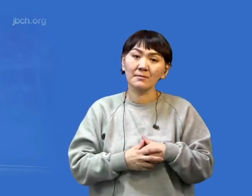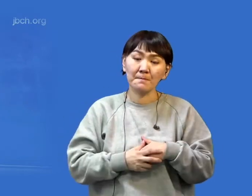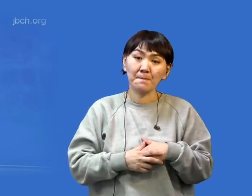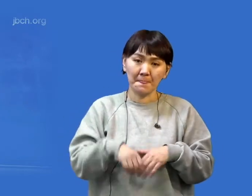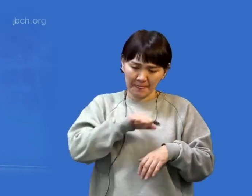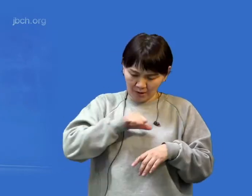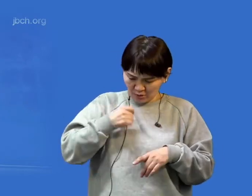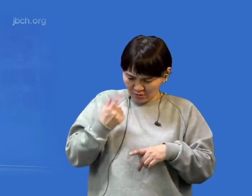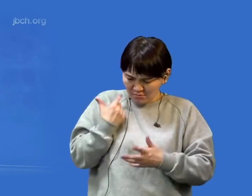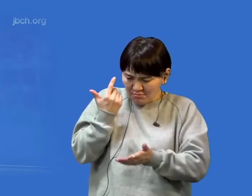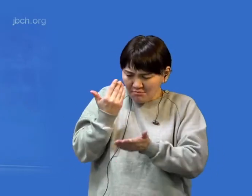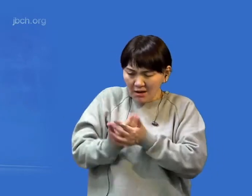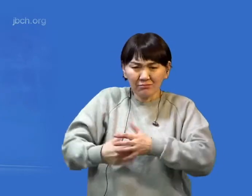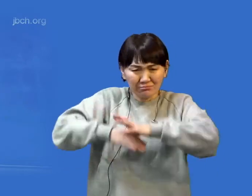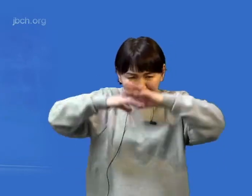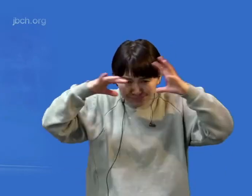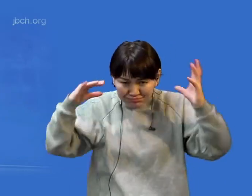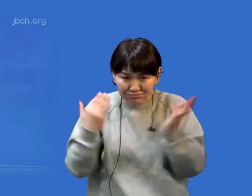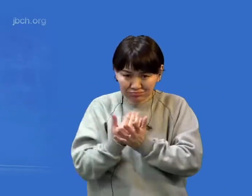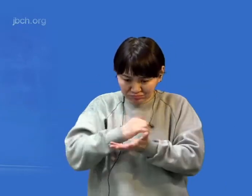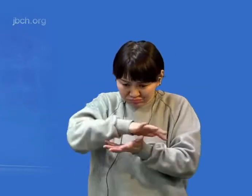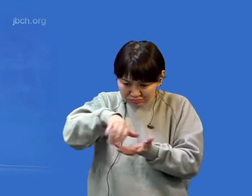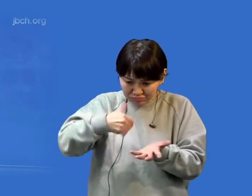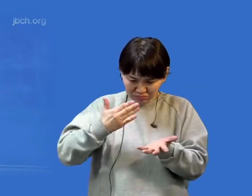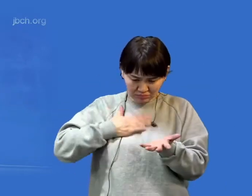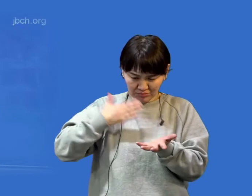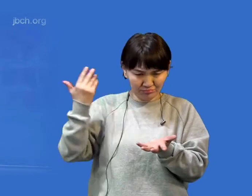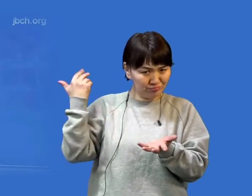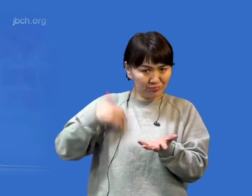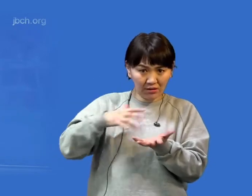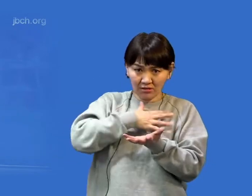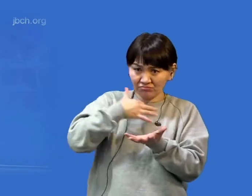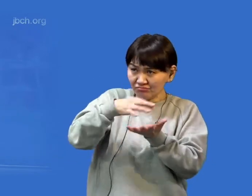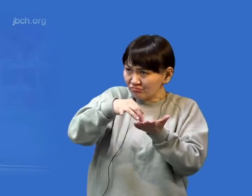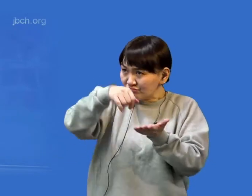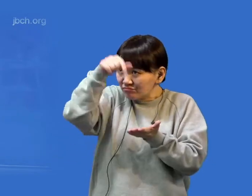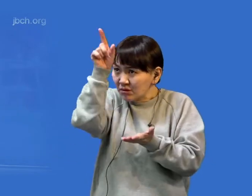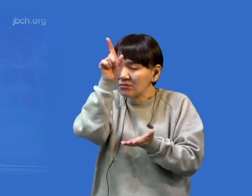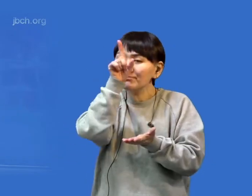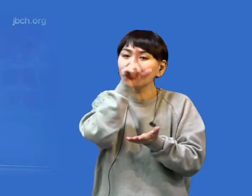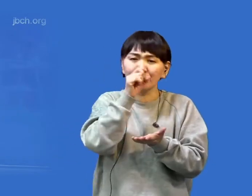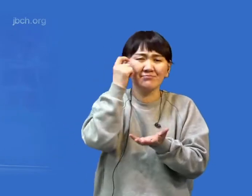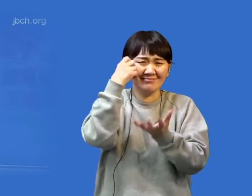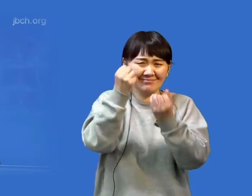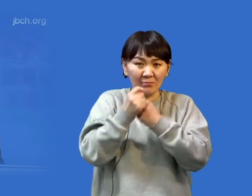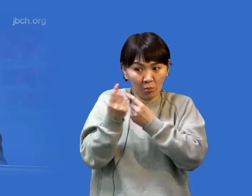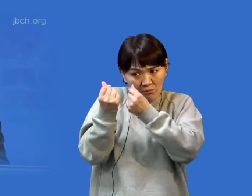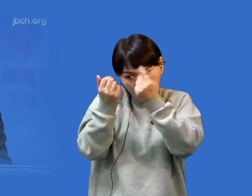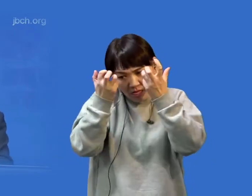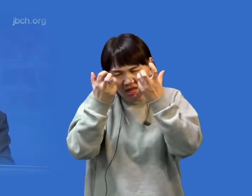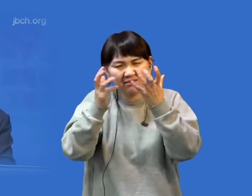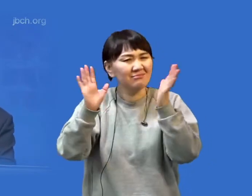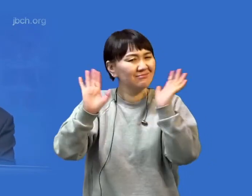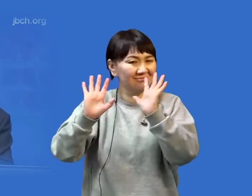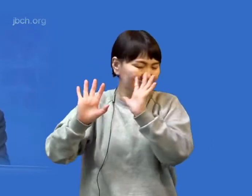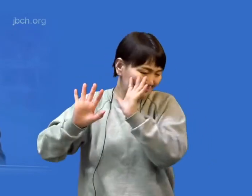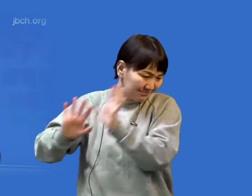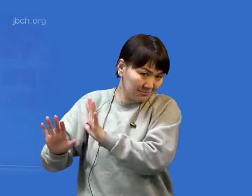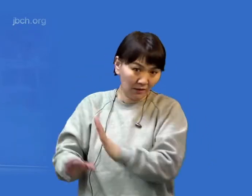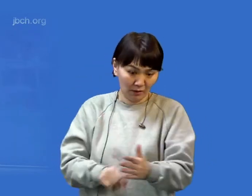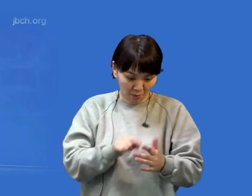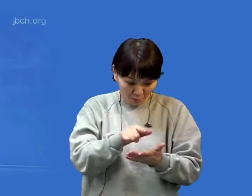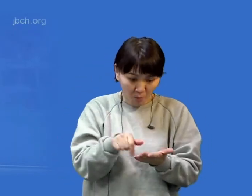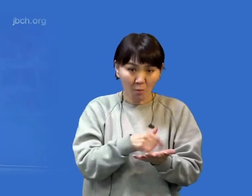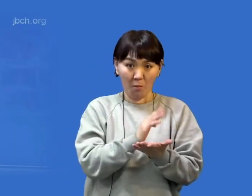өөрт байгаа бүхэл зүйлс маань өөрийнх биш эзнийх юм байна гэдгийг мэдэх хэрэгтэй. Мөнгөнд дурлалгүй байгаадаа